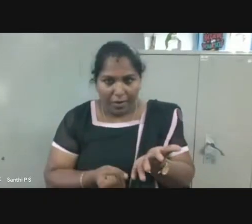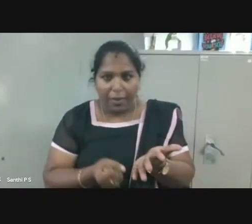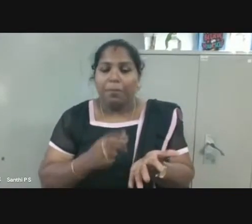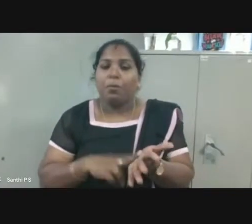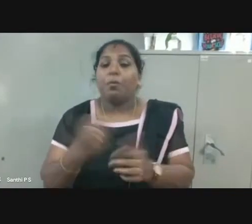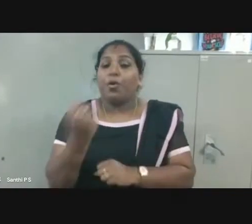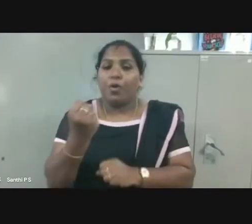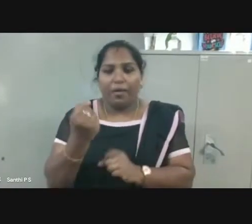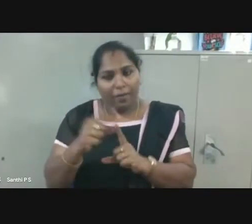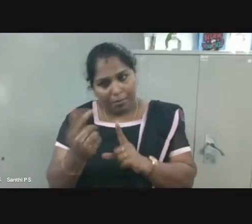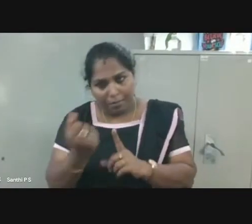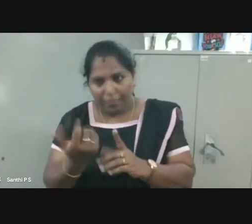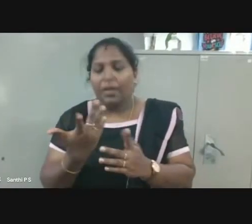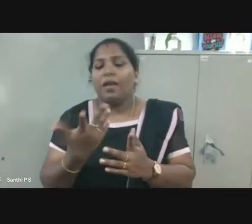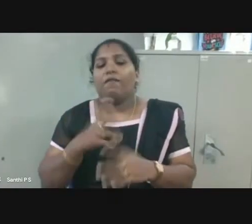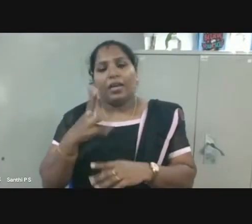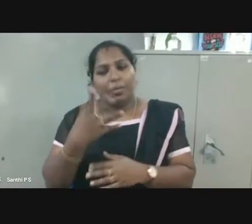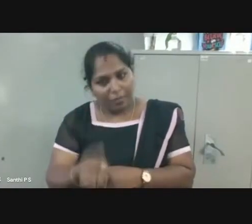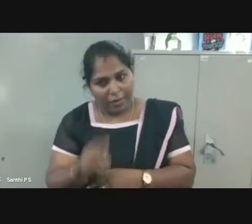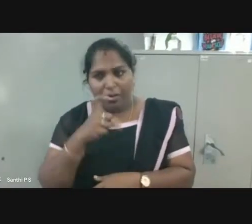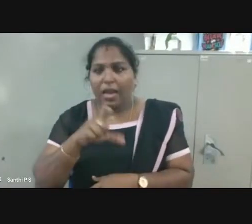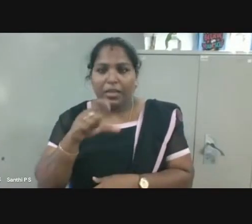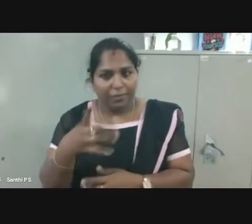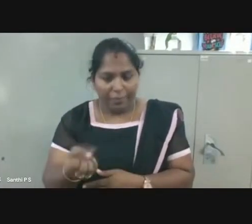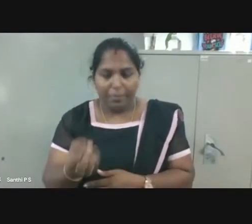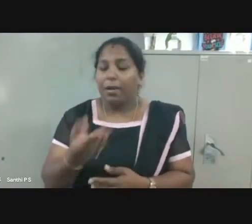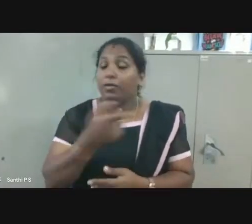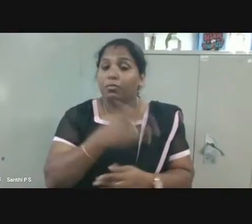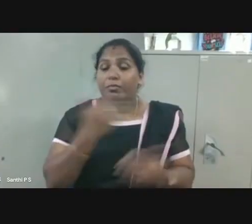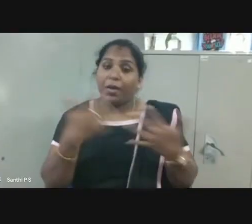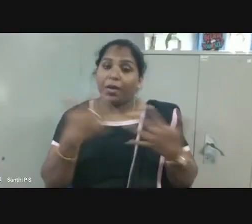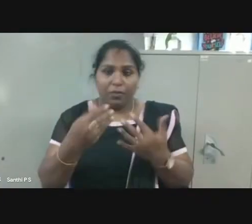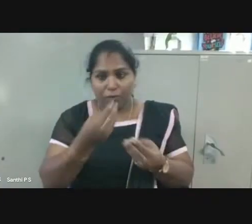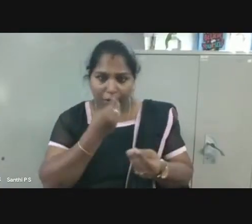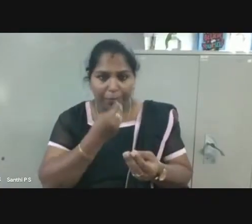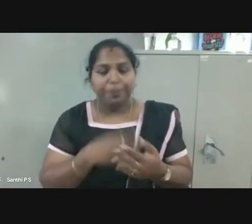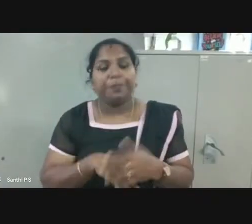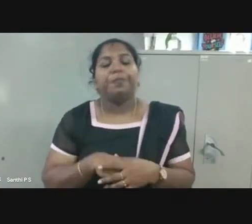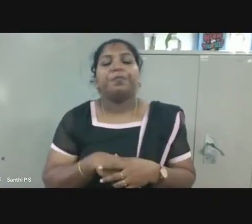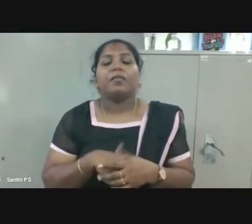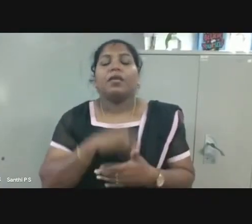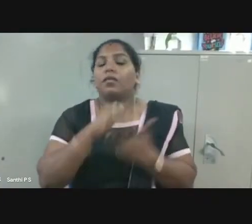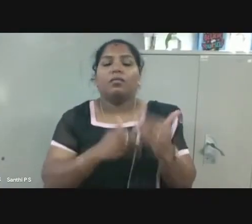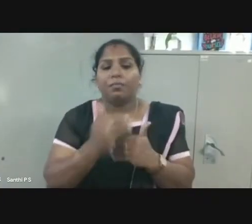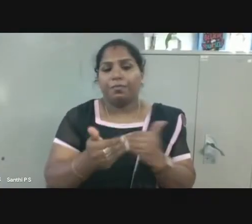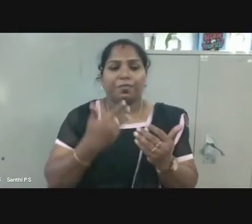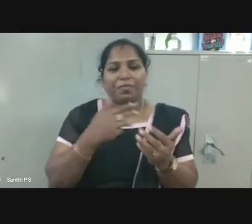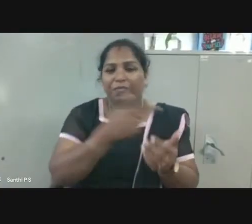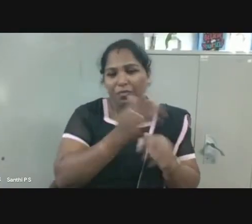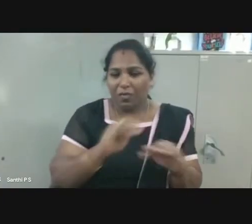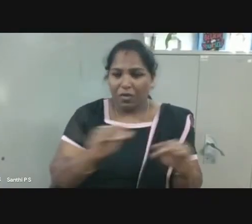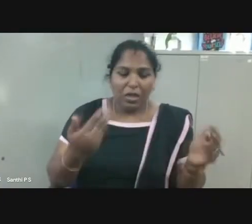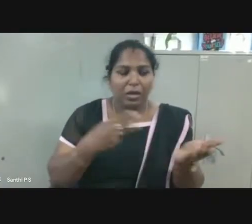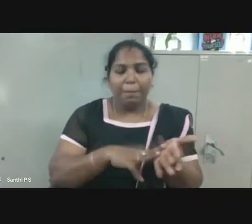പറഞ്ഞു കൊടുക്കും. പിന്നെ രണ്ടാമത്തെ ഫിസിയോതെറാപ്പിയാണ്. ഇതിനകത്ത് ഉള്ള ഒരു പ്രശ്നം, ഇവരുടെ മസിൽ ഒന്നാമത് ബലക്കുറവുള്ളതാണ്. അപ്പൊ